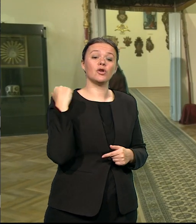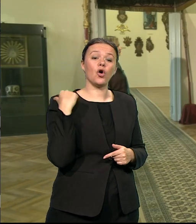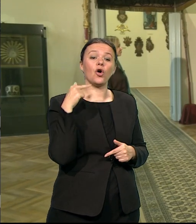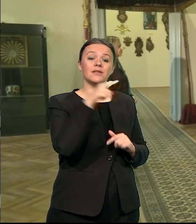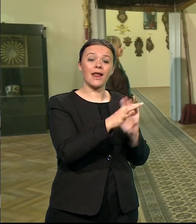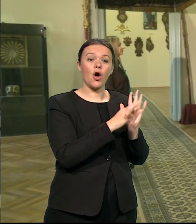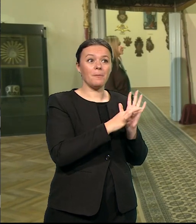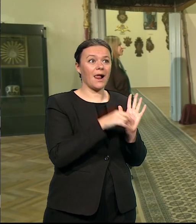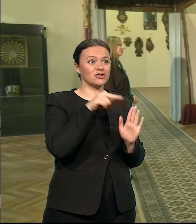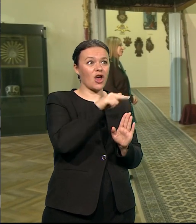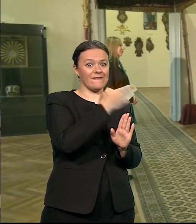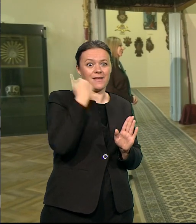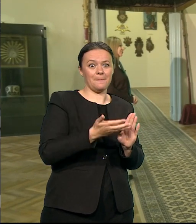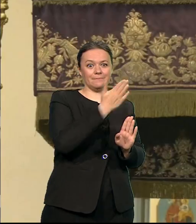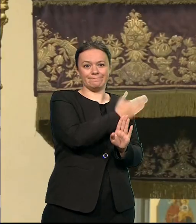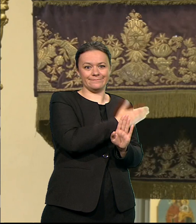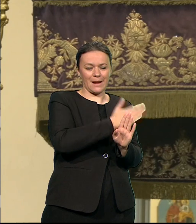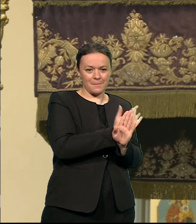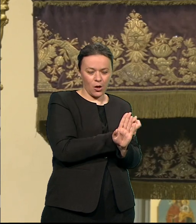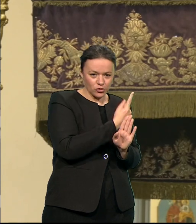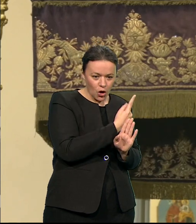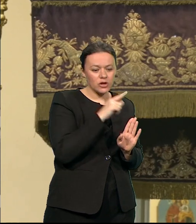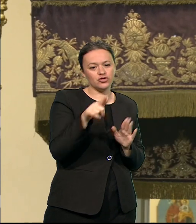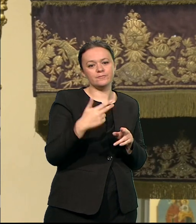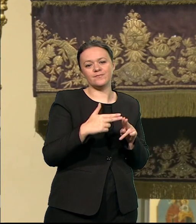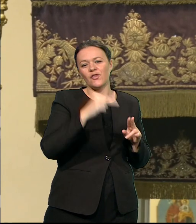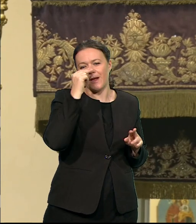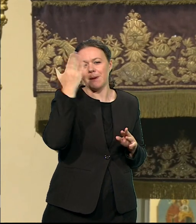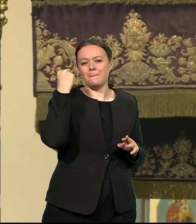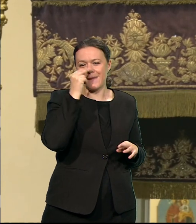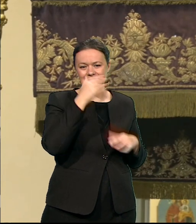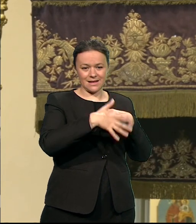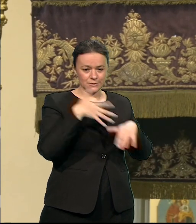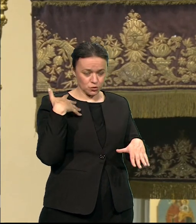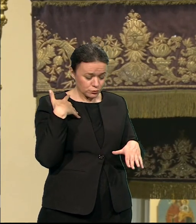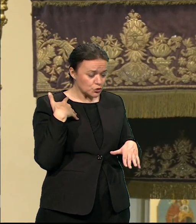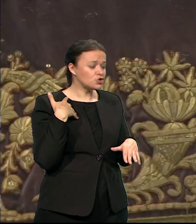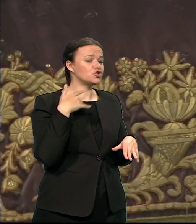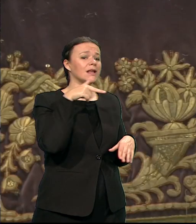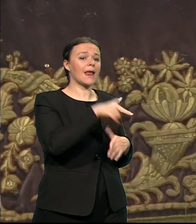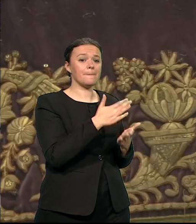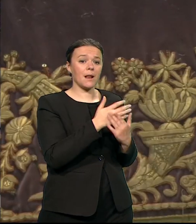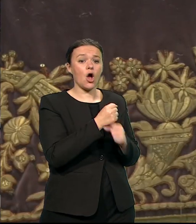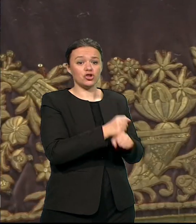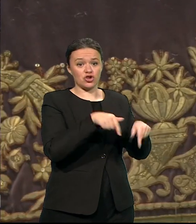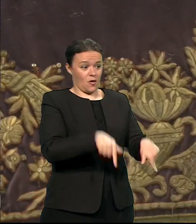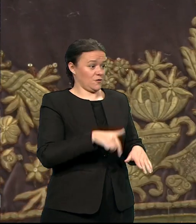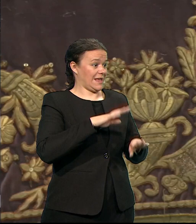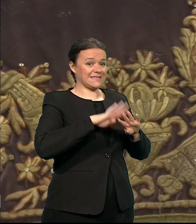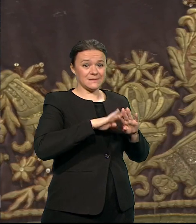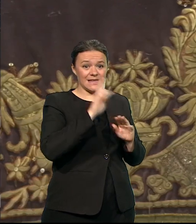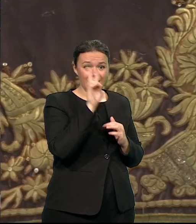ovog čuvenog istorijskog događaja. Majska skupština, dakle, koja je održana kod nas u Karlovcima,